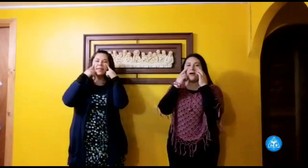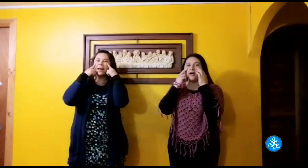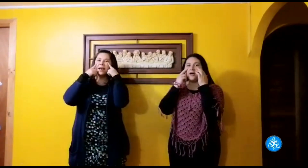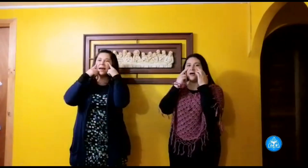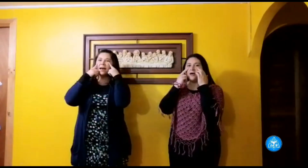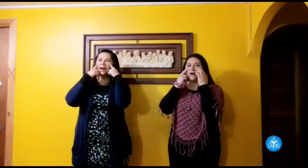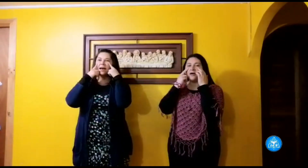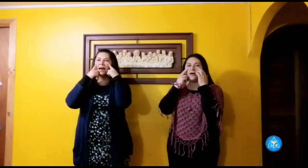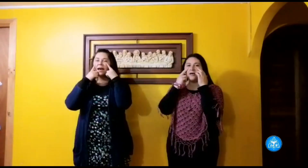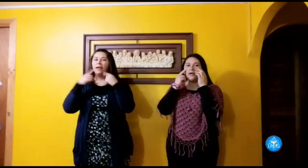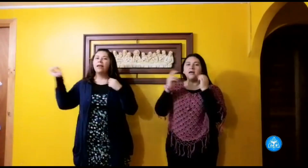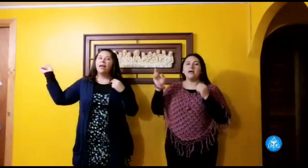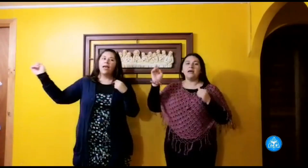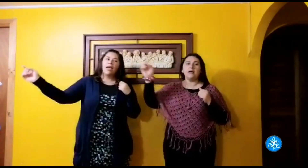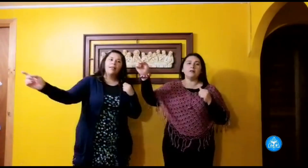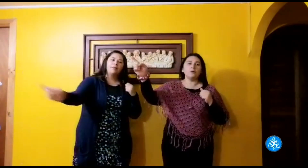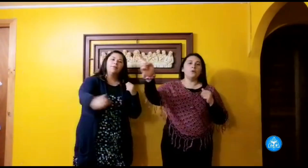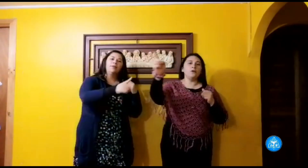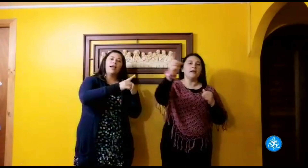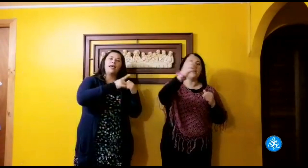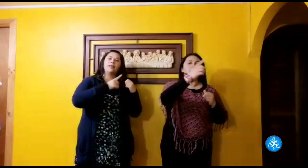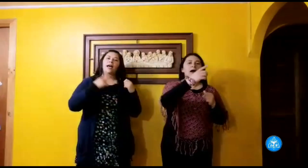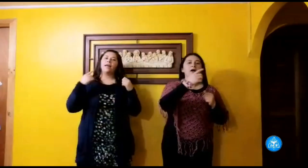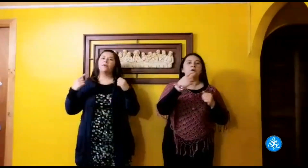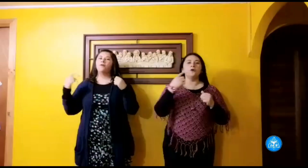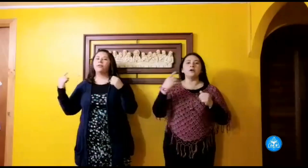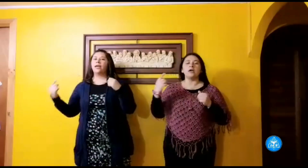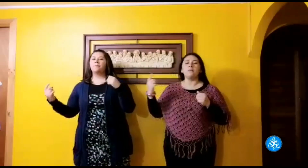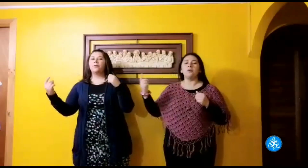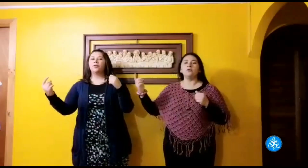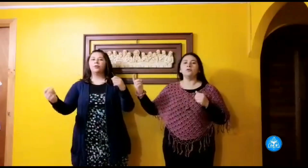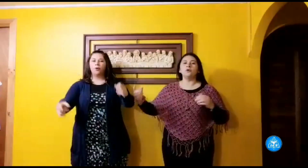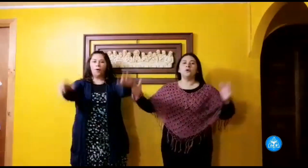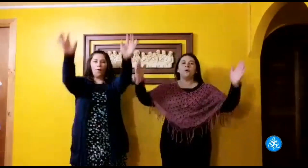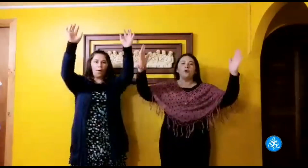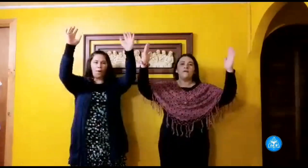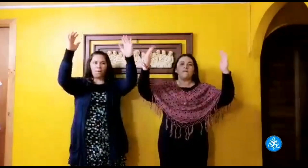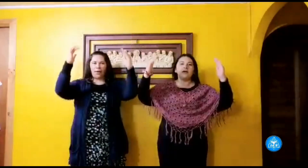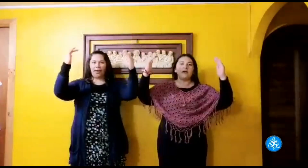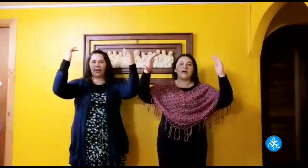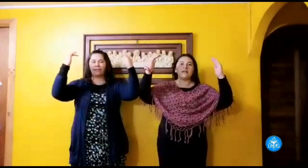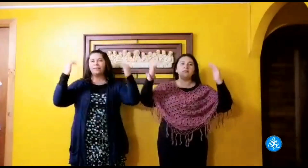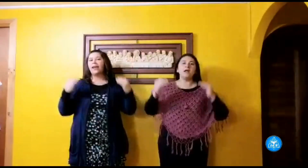mirada, es un reinado que pronto vendrá.